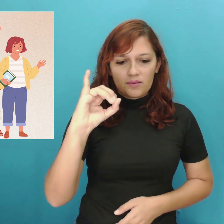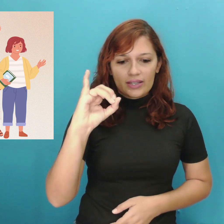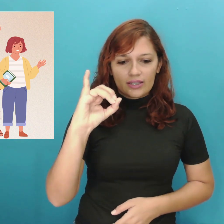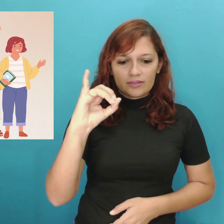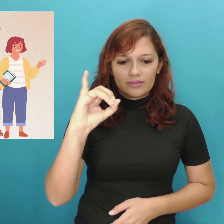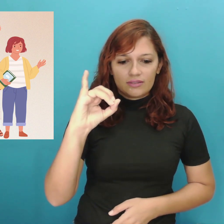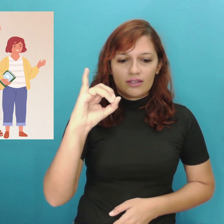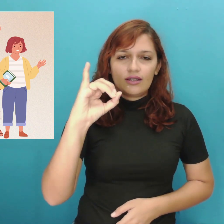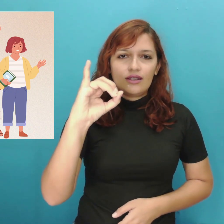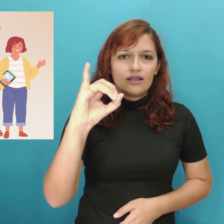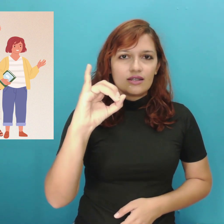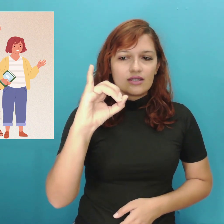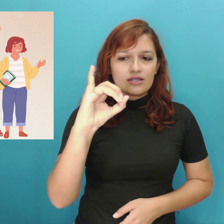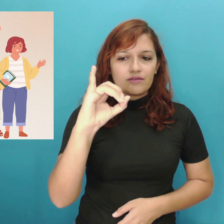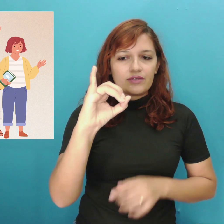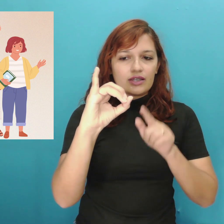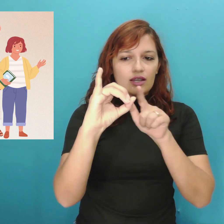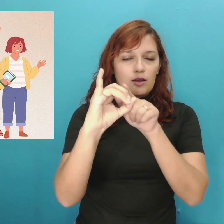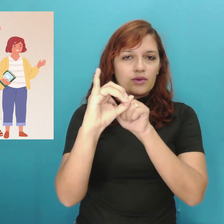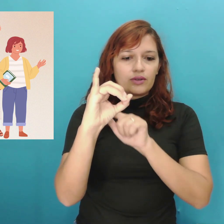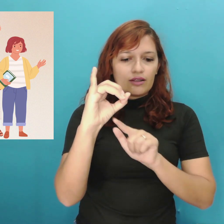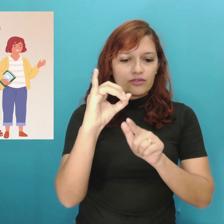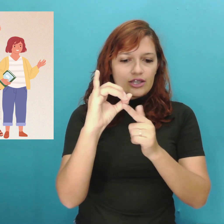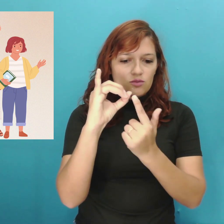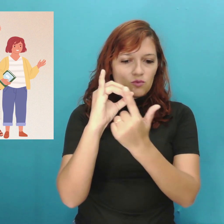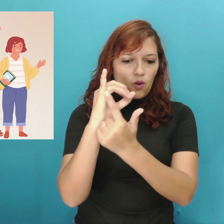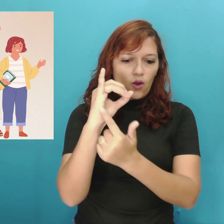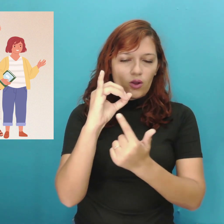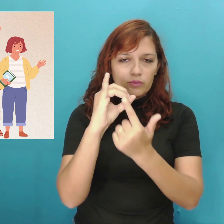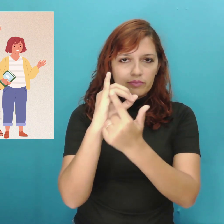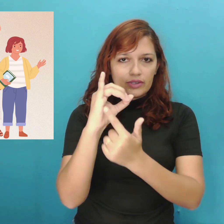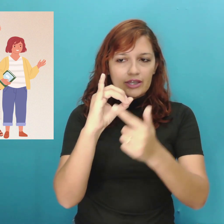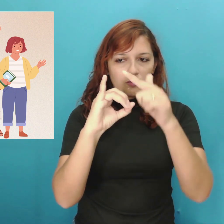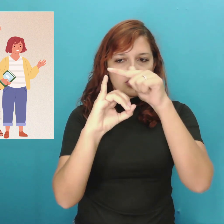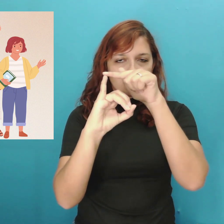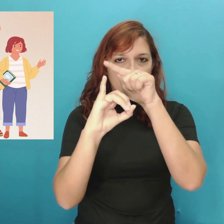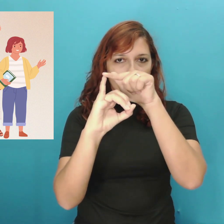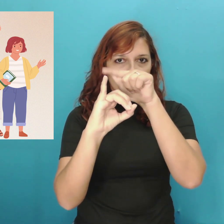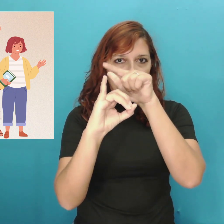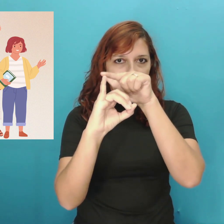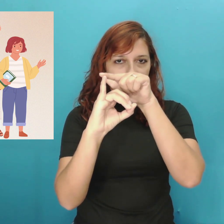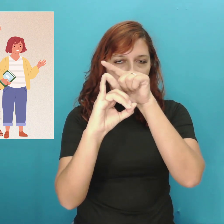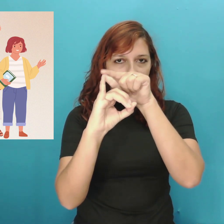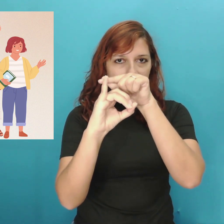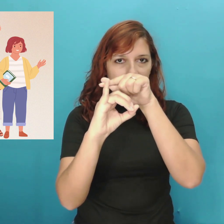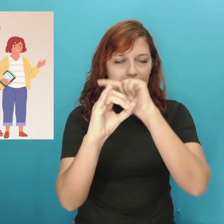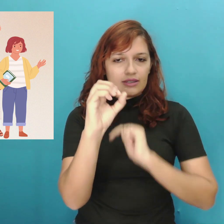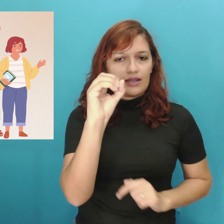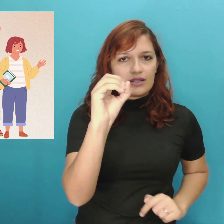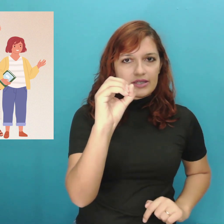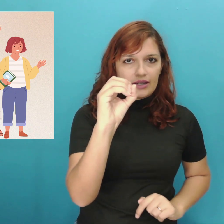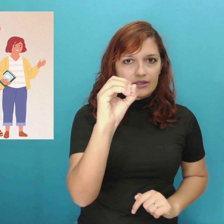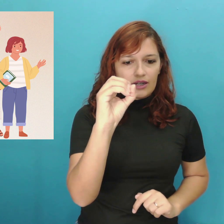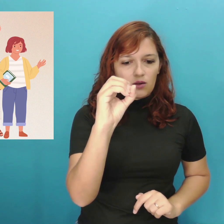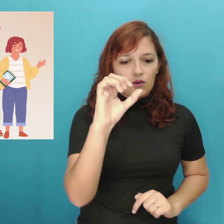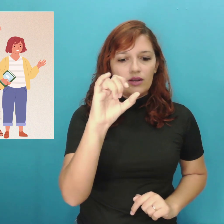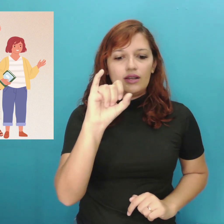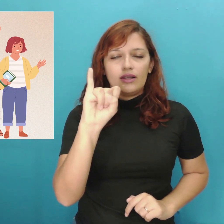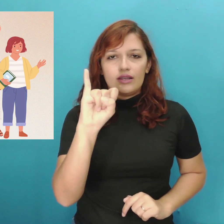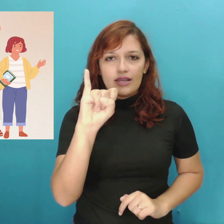aqui. Você vê, a mão ela faz um O e ao mesmo tempo faz a letra I. Essa é a letra O e essa